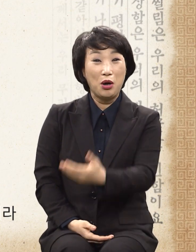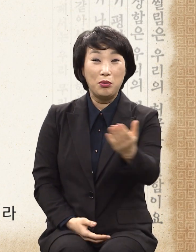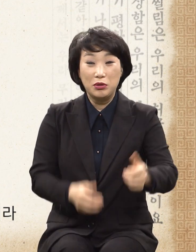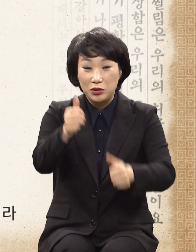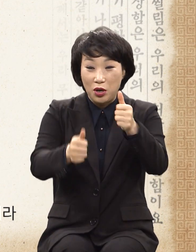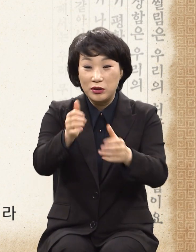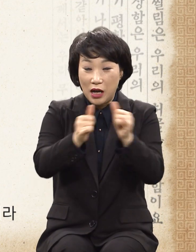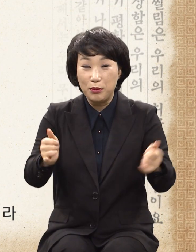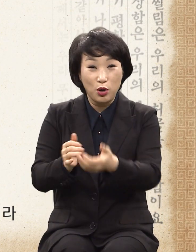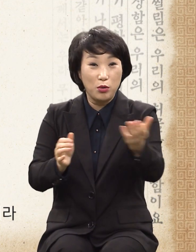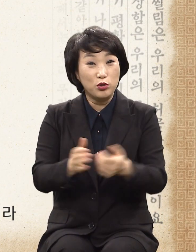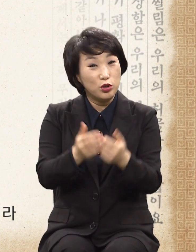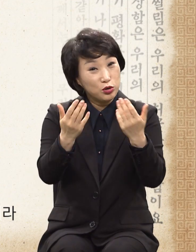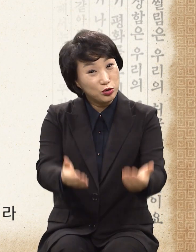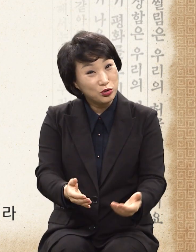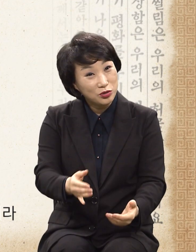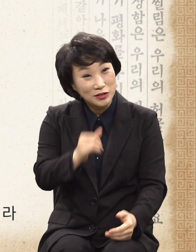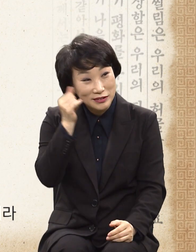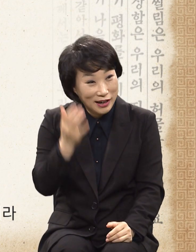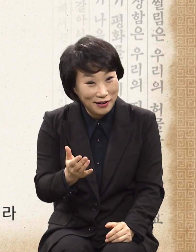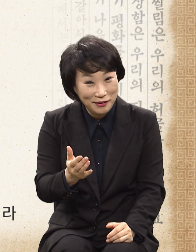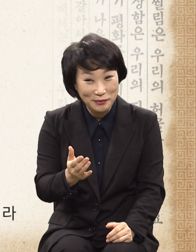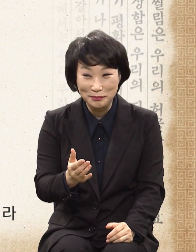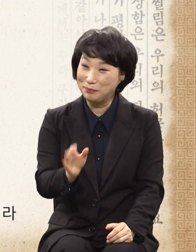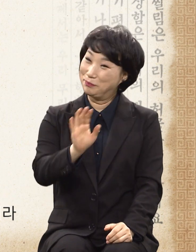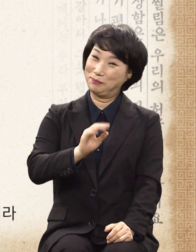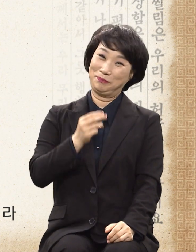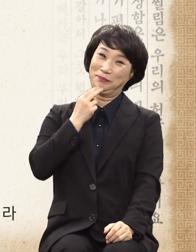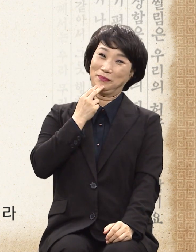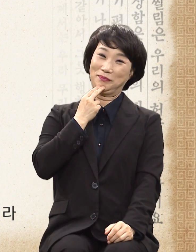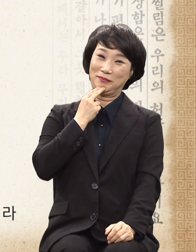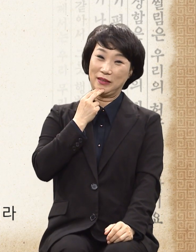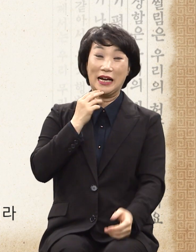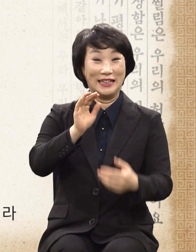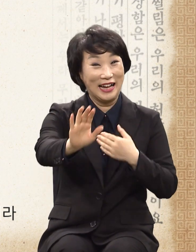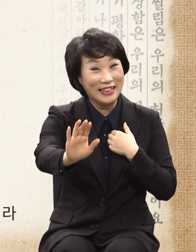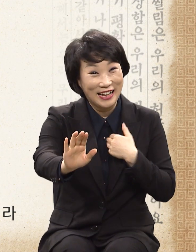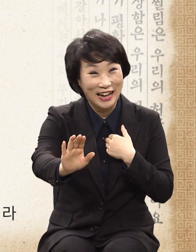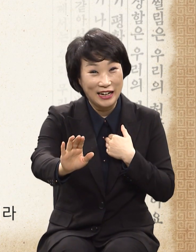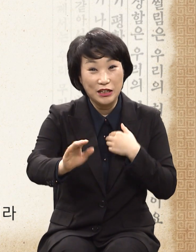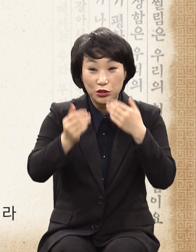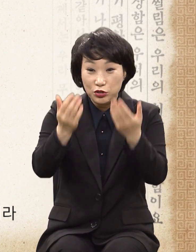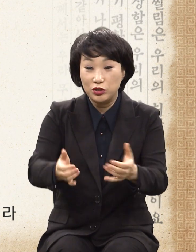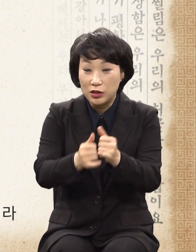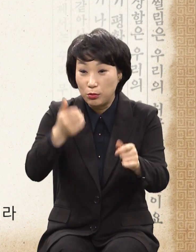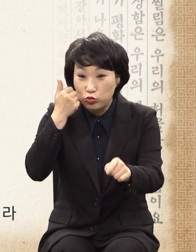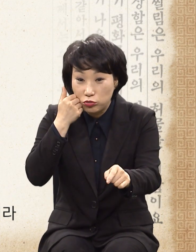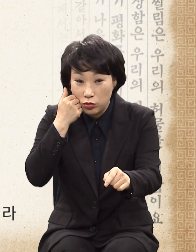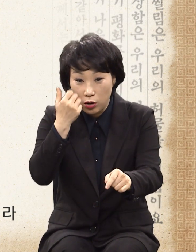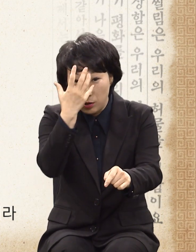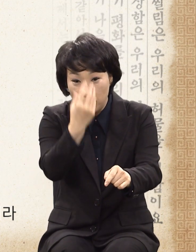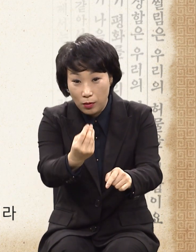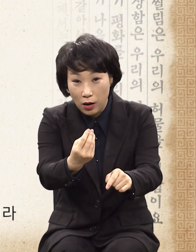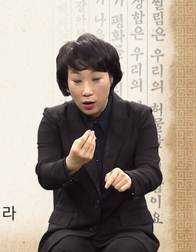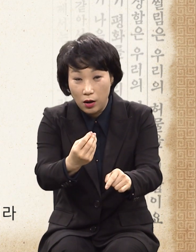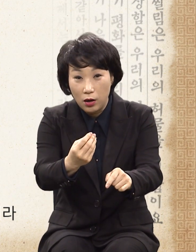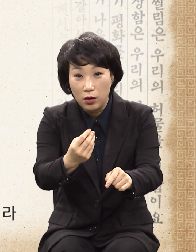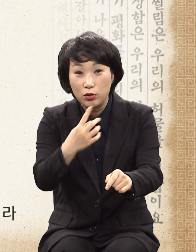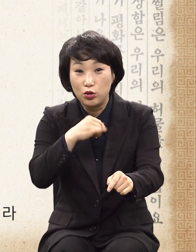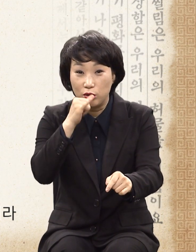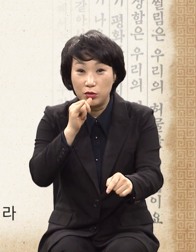경계하는 자가 쉬는 거 봤어요? 예, 저는 쉬는 사람 봤어요. 예,